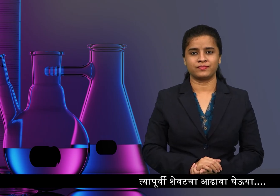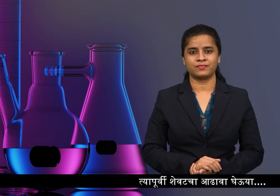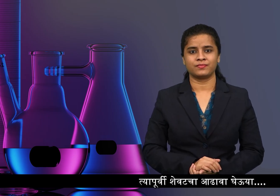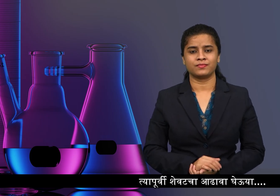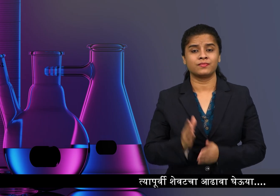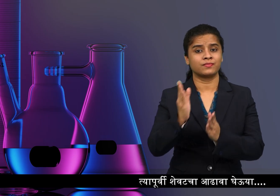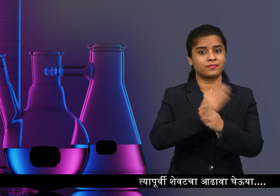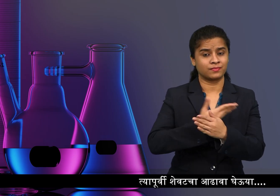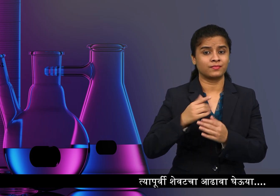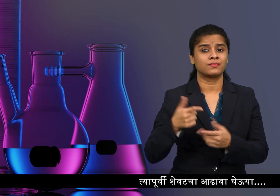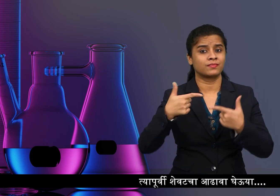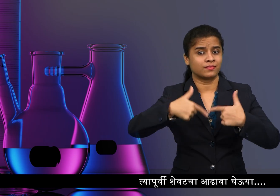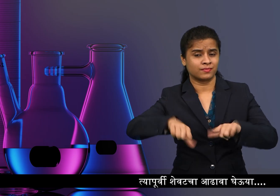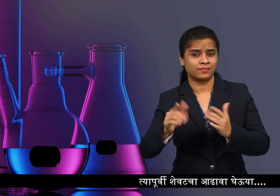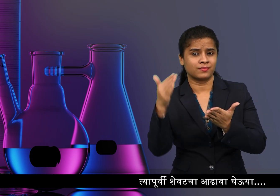तत्पूर्वी शेवटचा आढावा घेऊया.